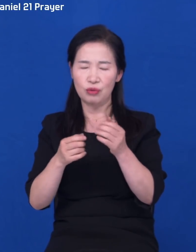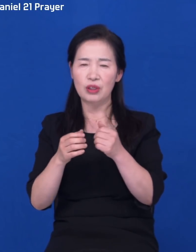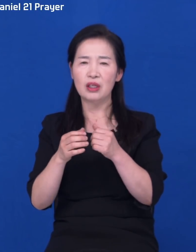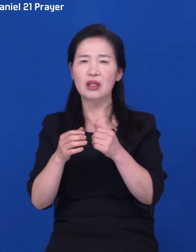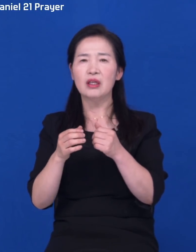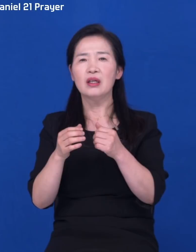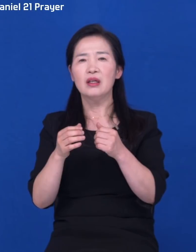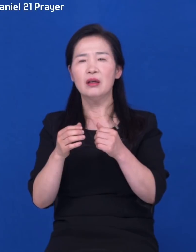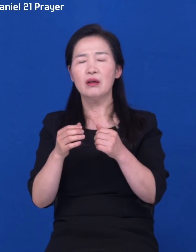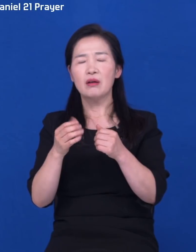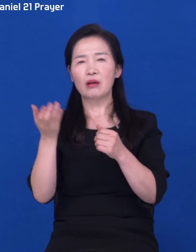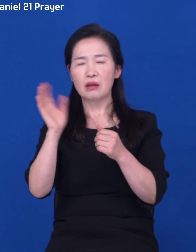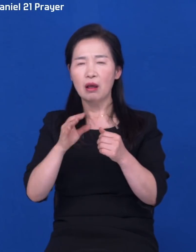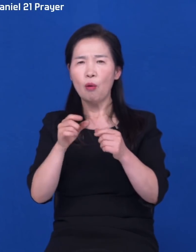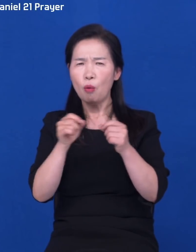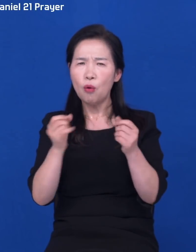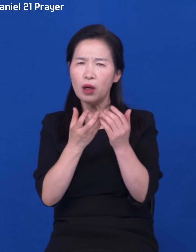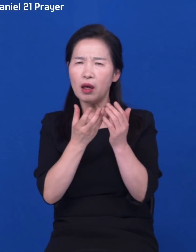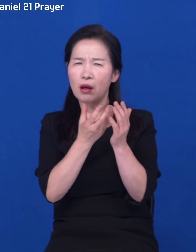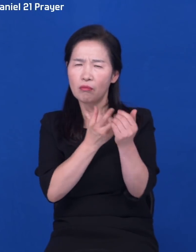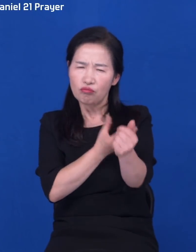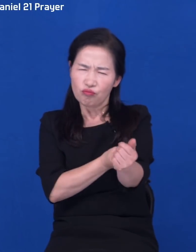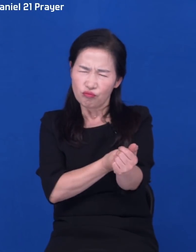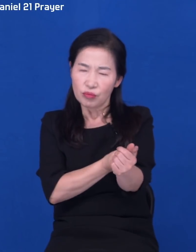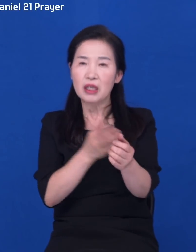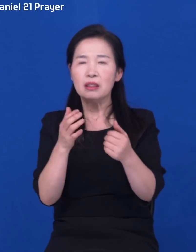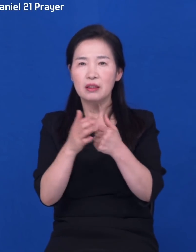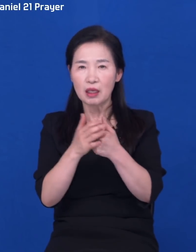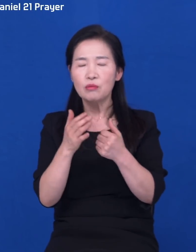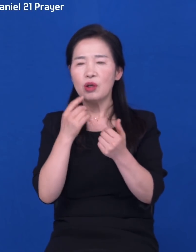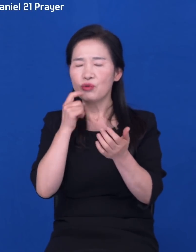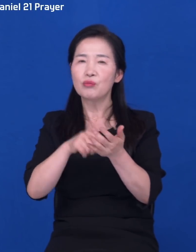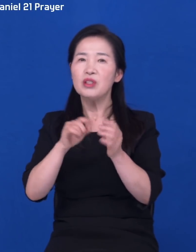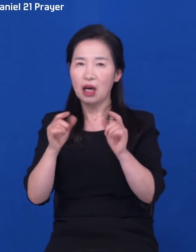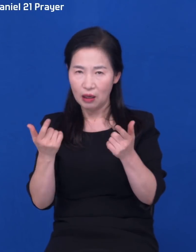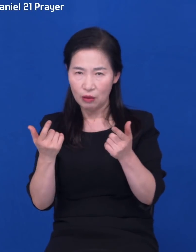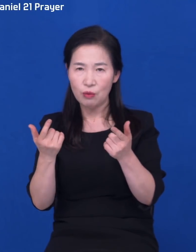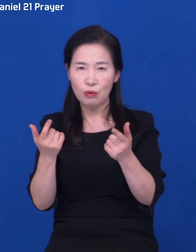있었다 보니까 좀 쉽지가 않아서 한 3주